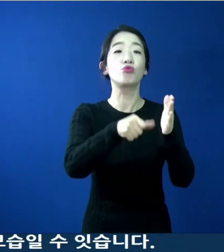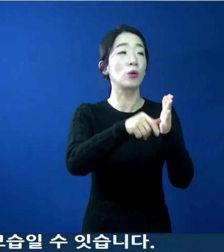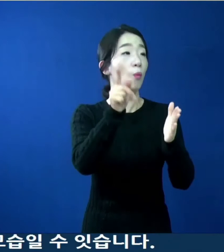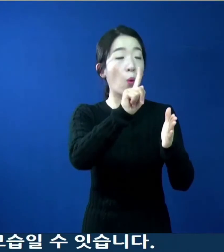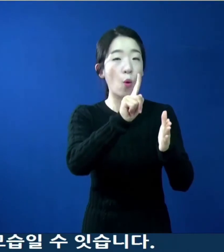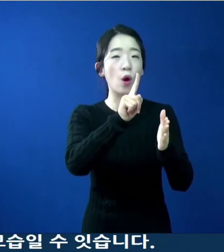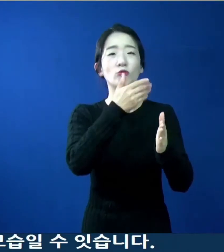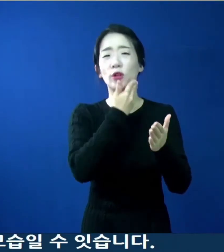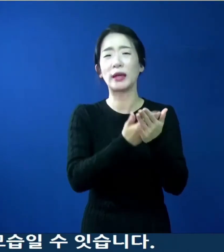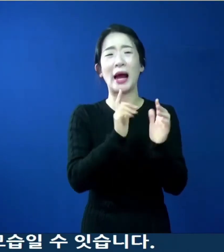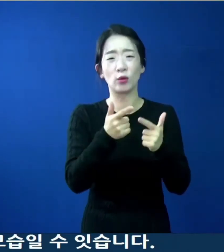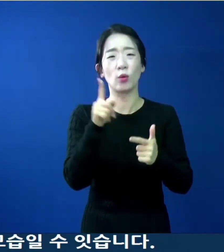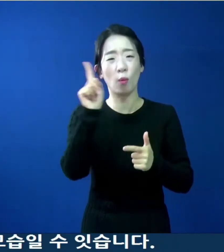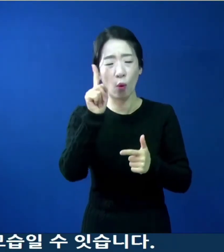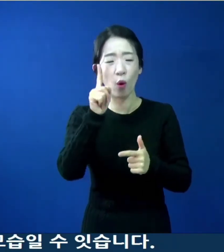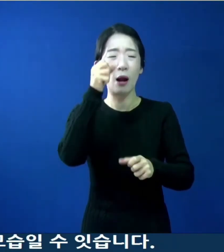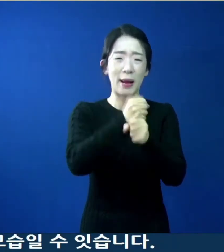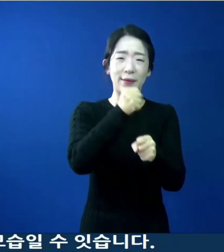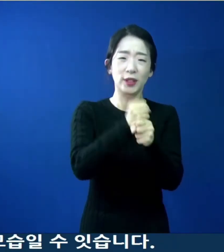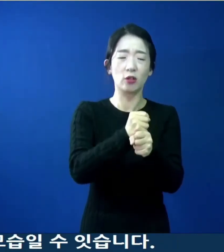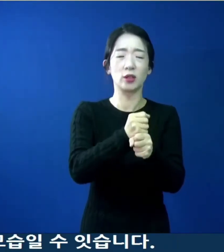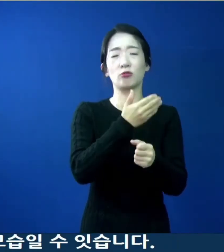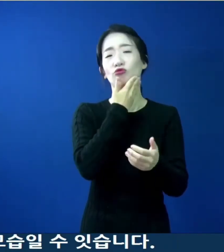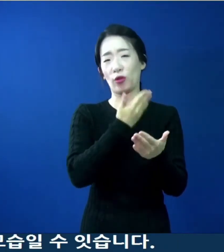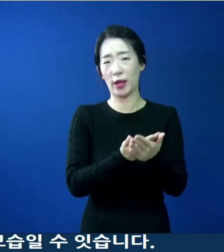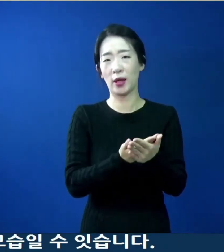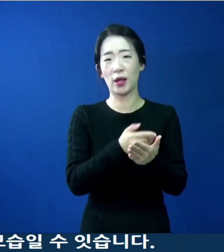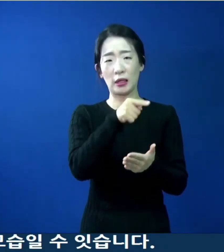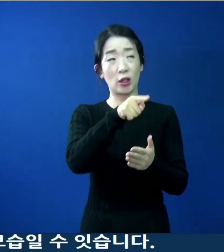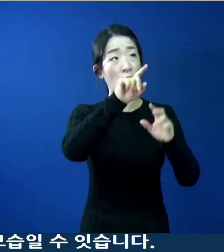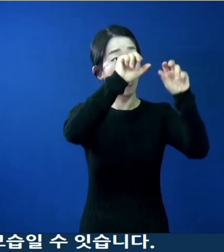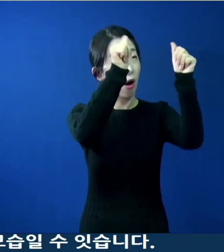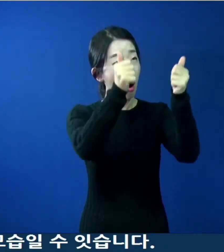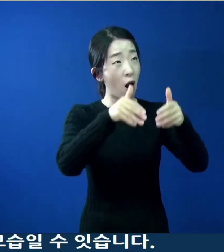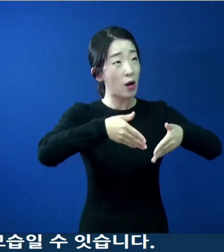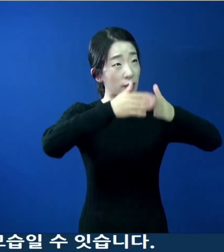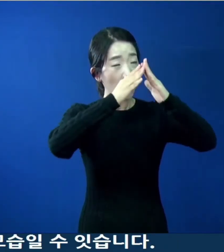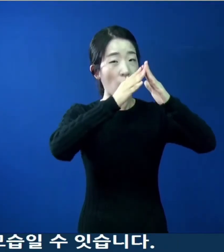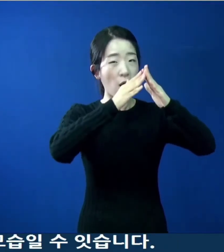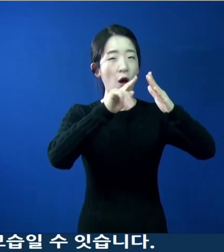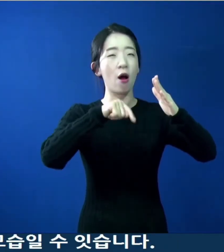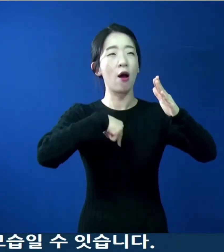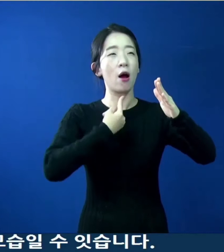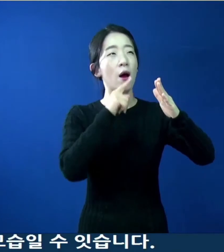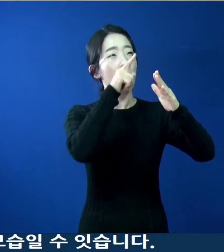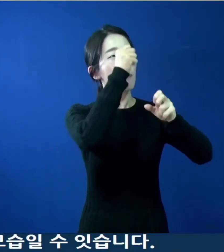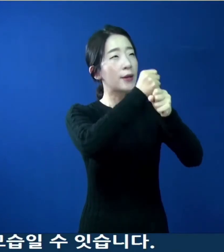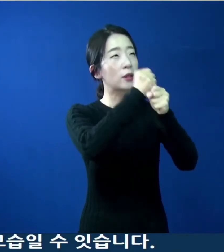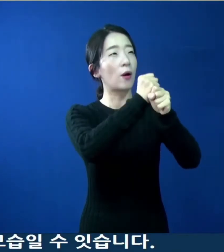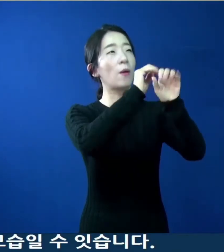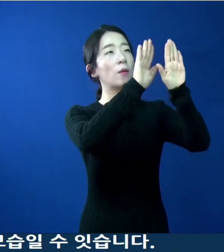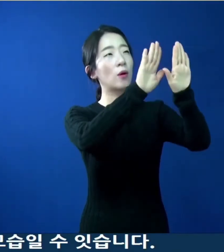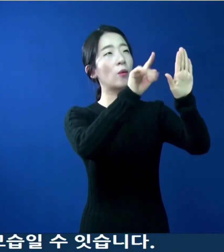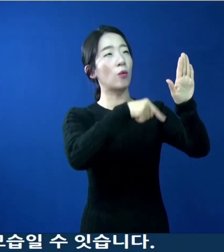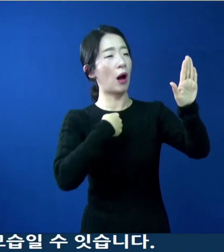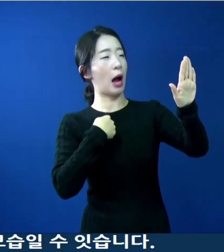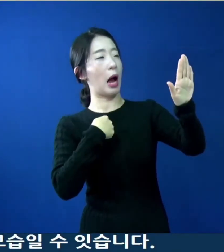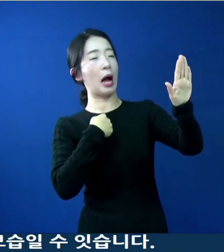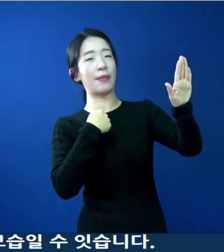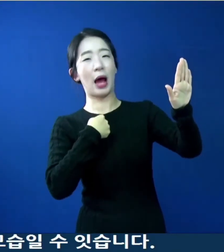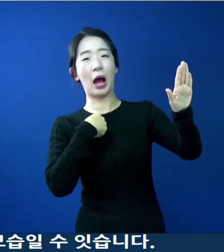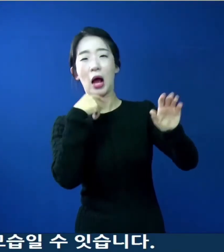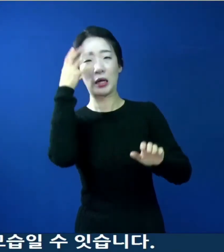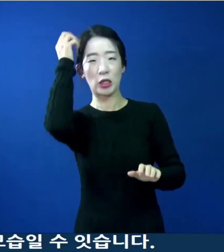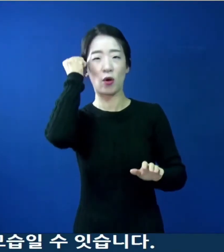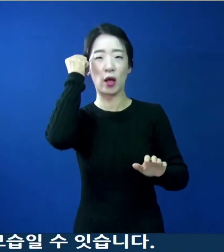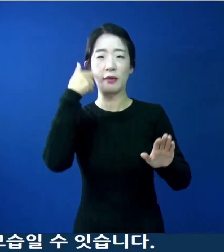가지고 무엇을 했느냐가 중요한데, 그것 보고 자꾸 기억하는 거예요. 뭘 기억해요? 자기를 기억하는 겁니다. 하나님 아닌